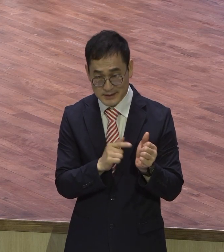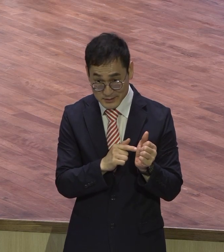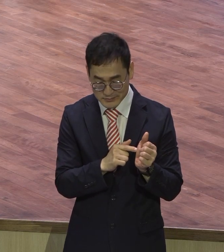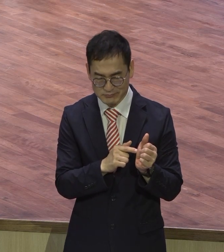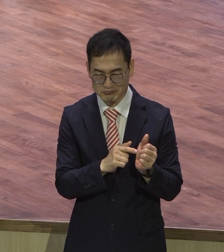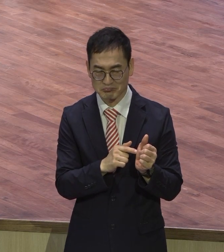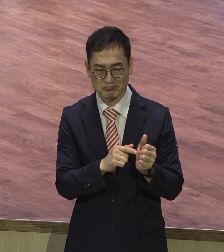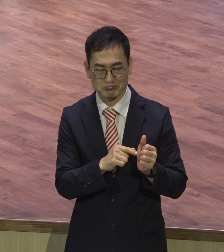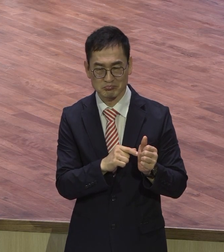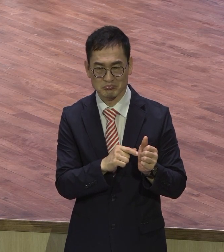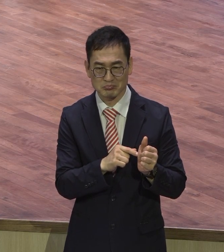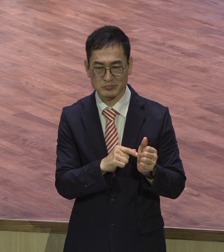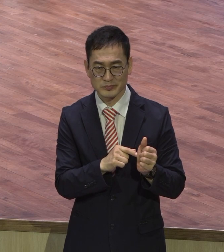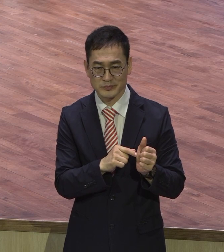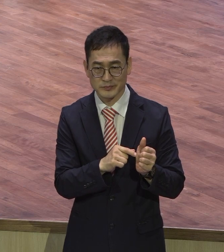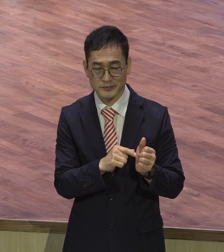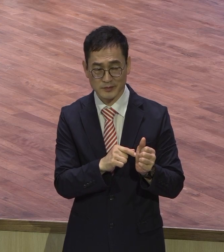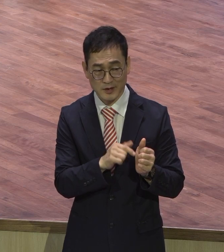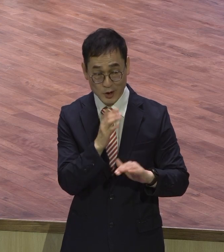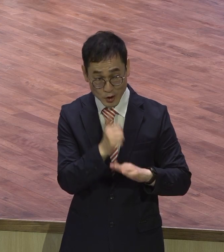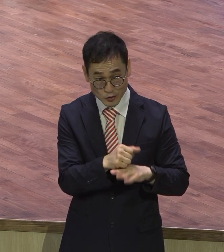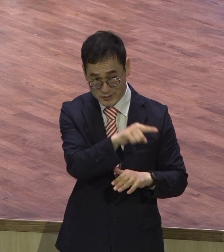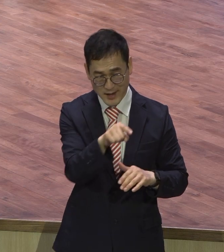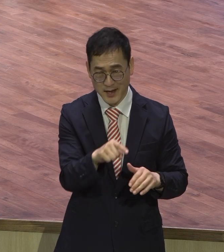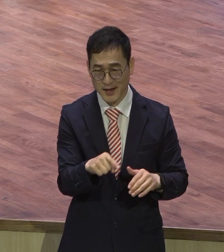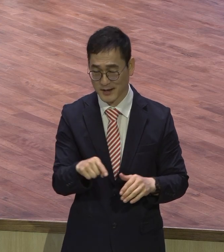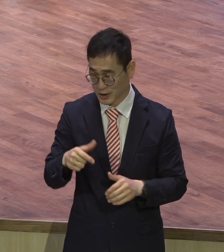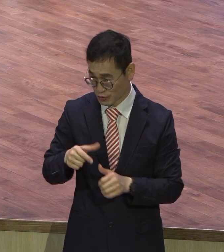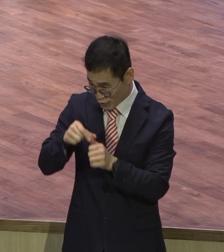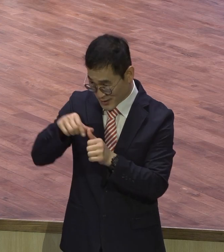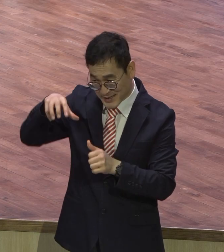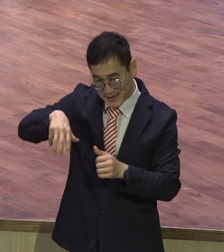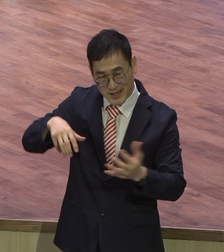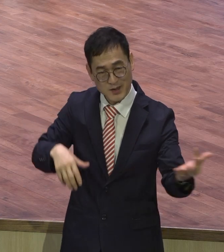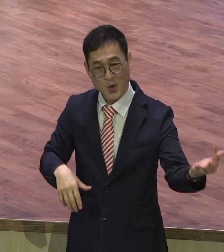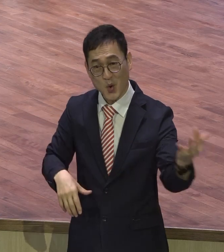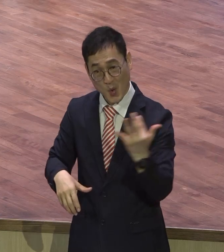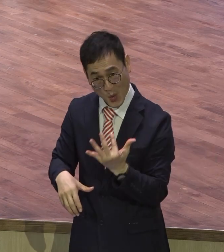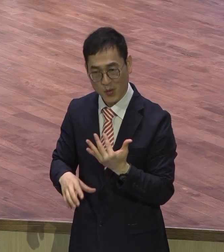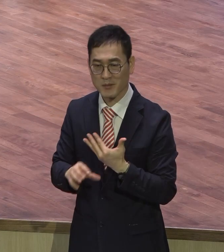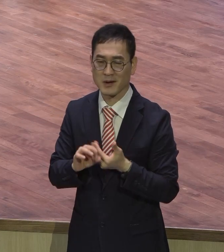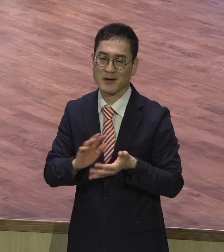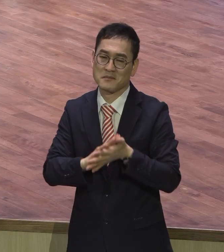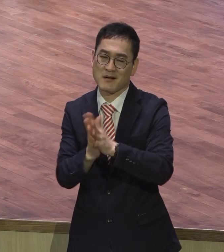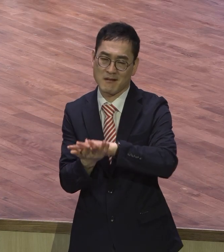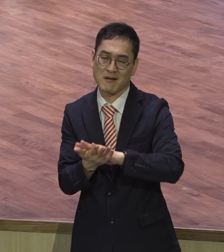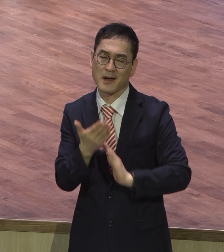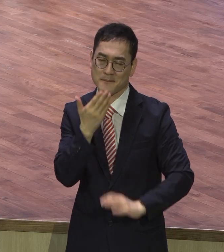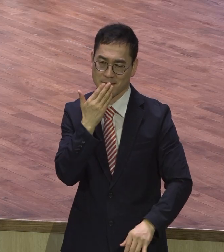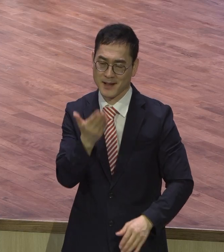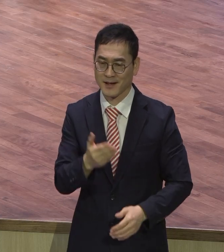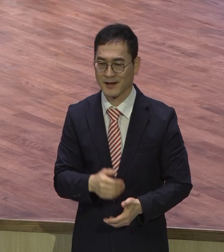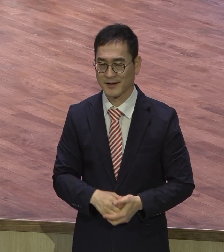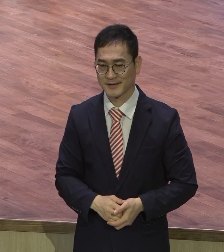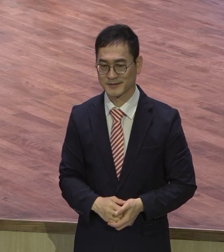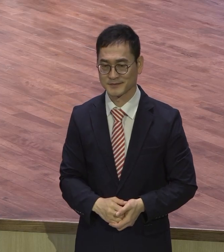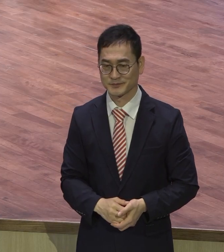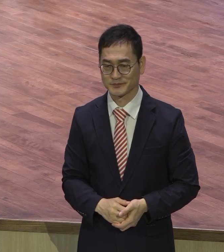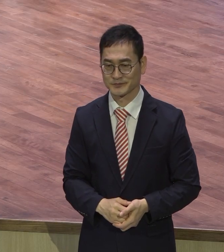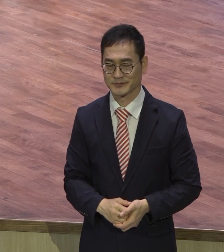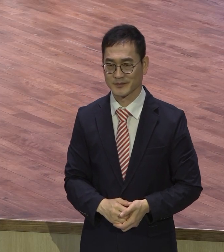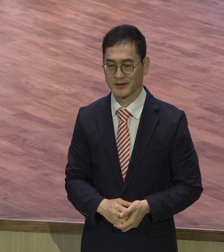구원의 자리로 나오게 되면 엄청나죠. 이전에 우리가 완전히 이제는 사각지대였는데 그